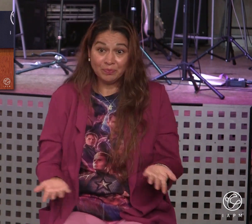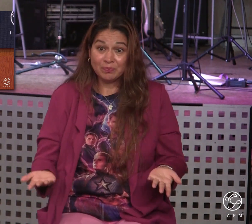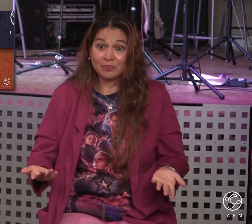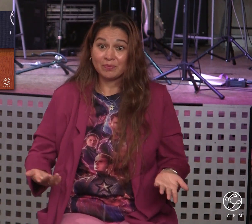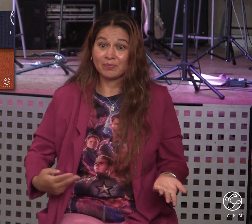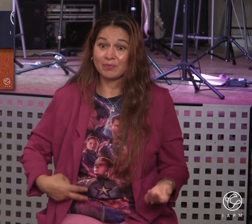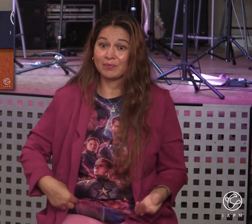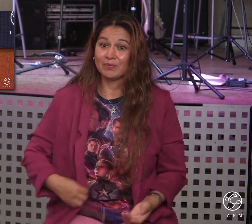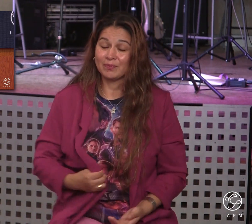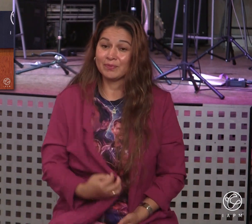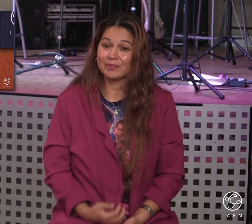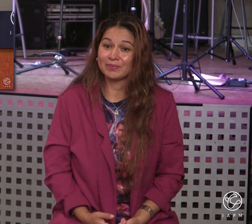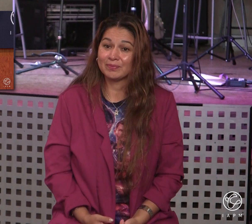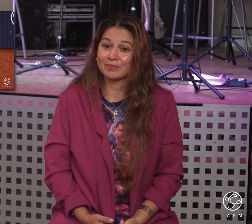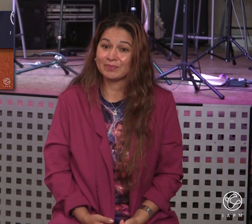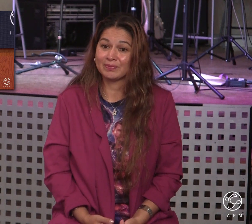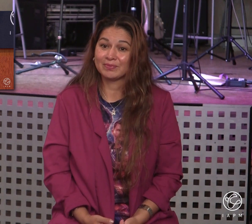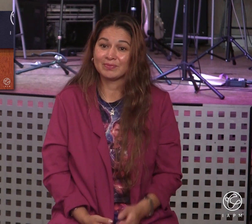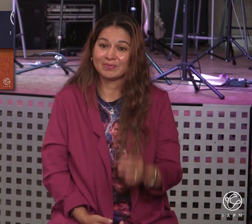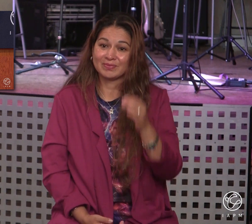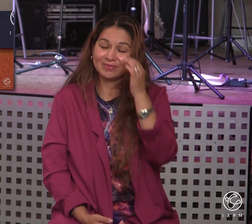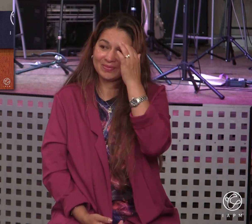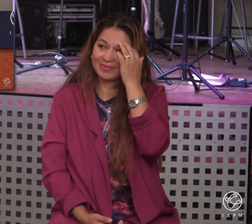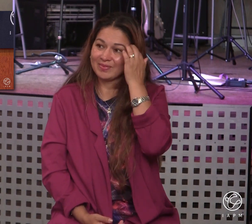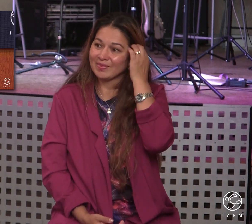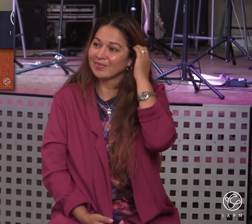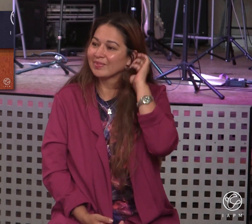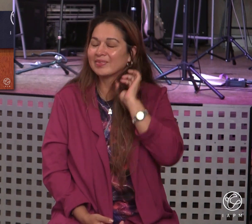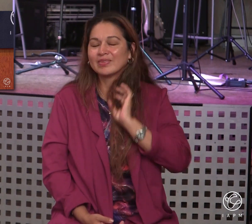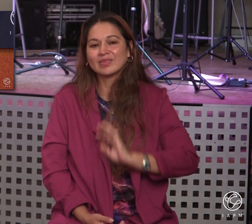andando y quiso adelantarles.